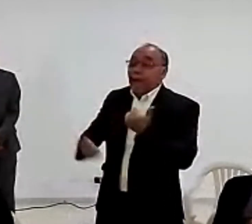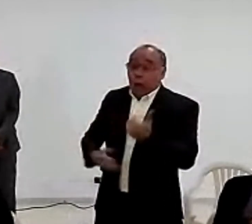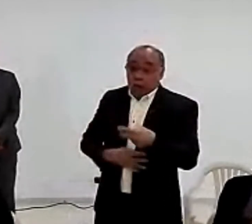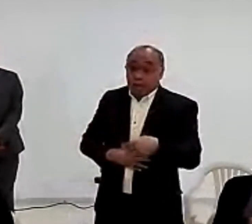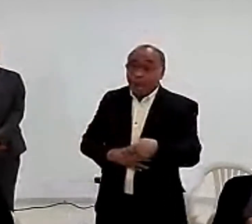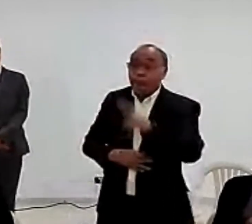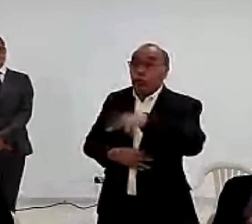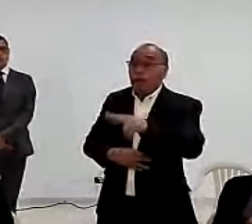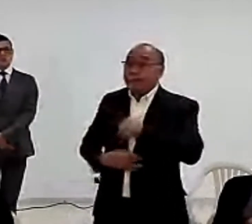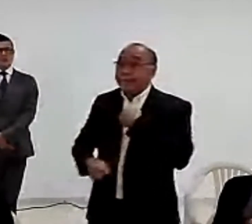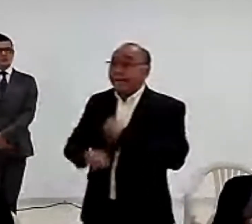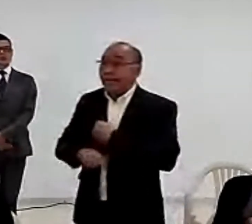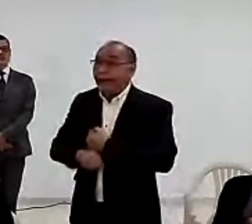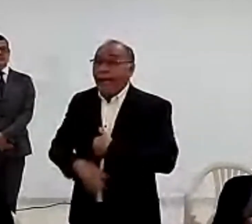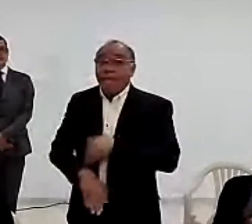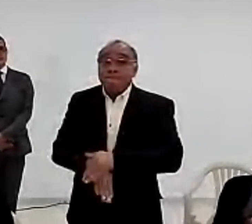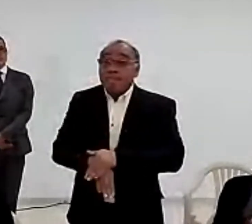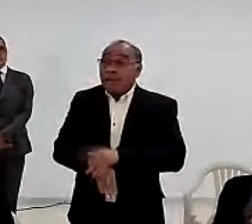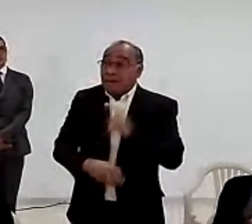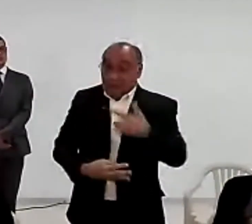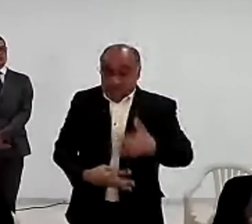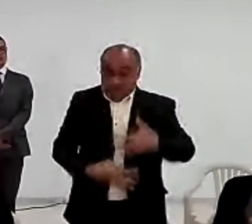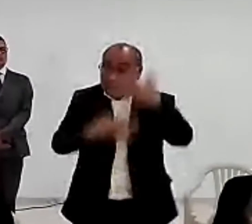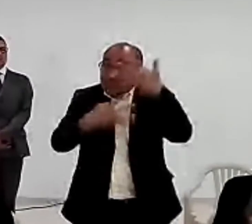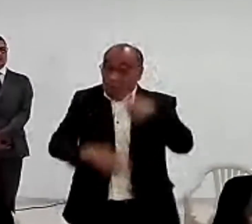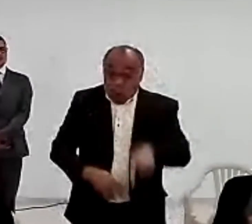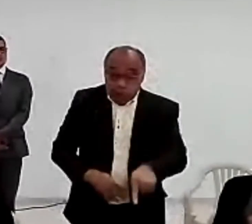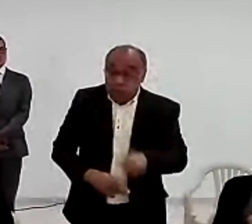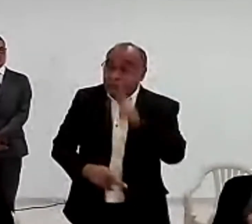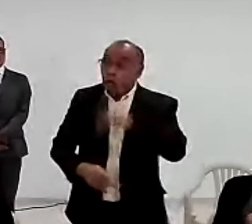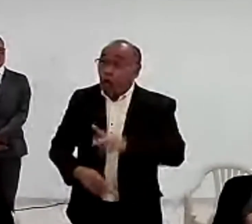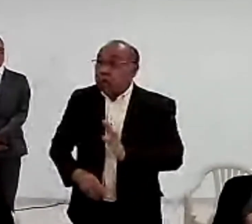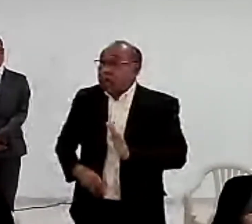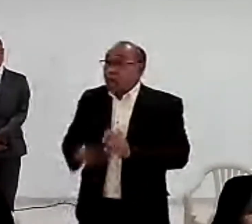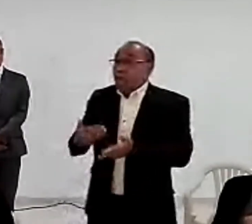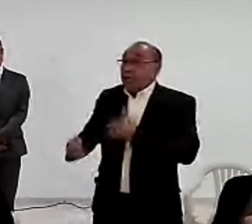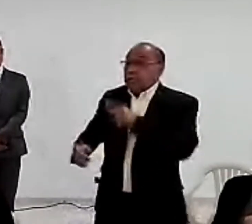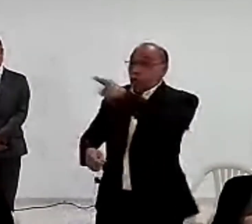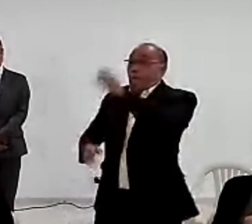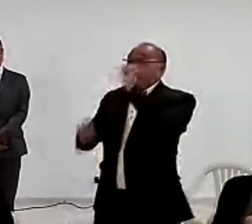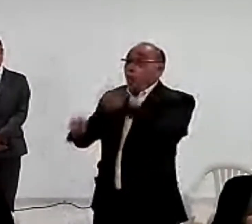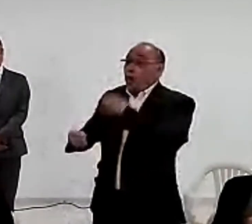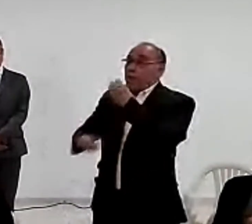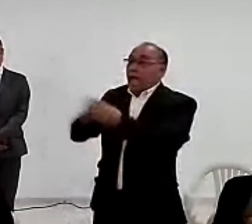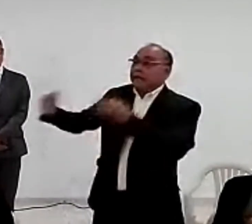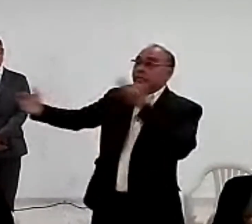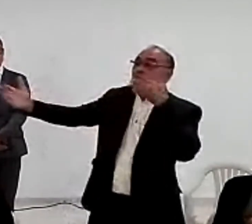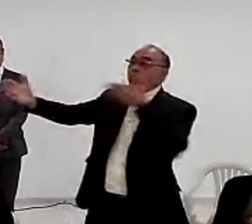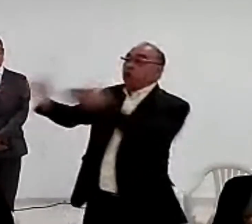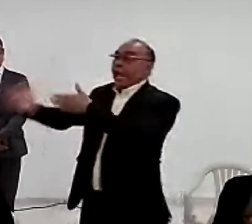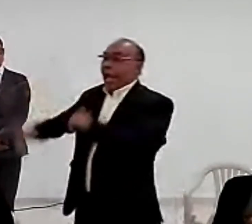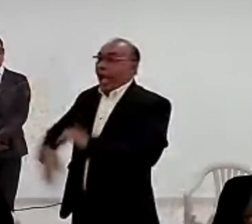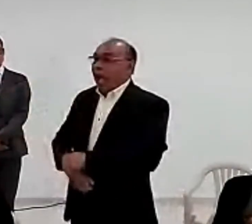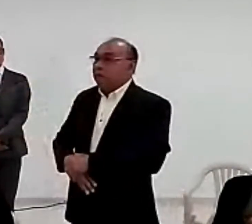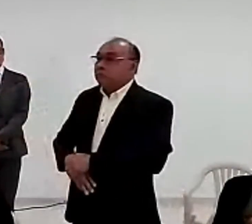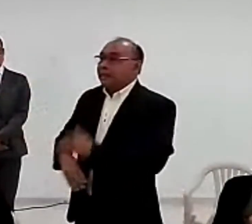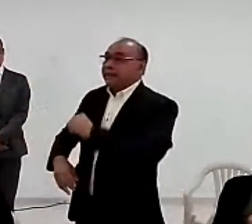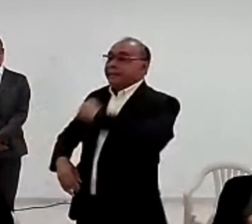estaba preguntando qué se va a ser para quienes estamos trabajando con la licencia pública y